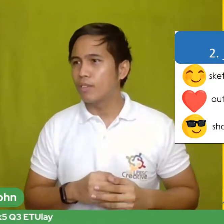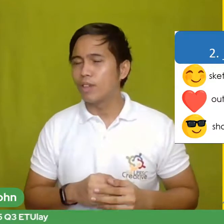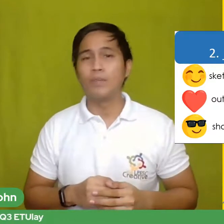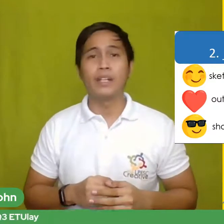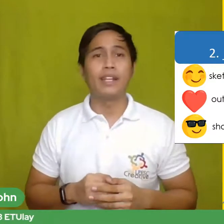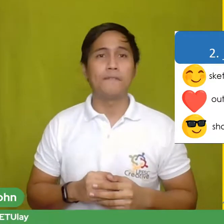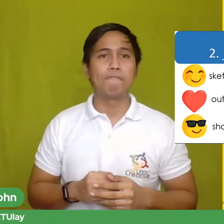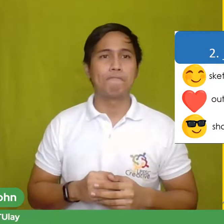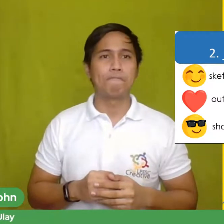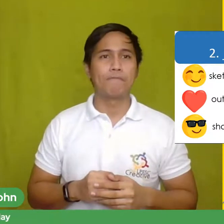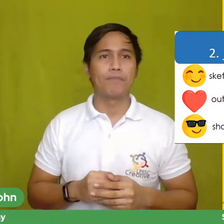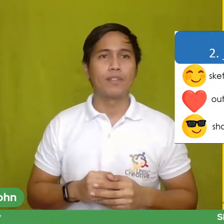Oh, building.